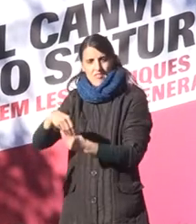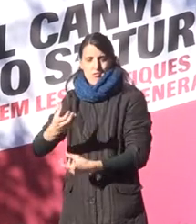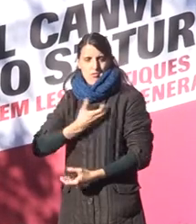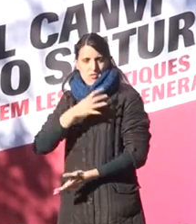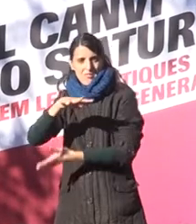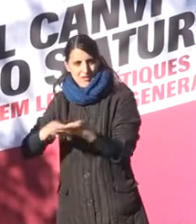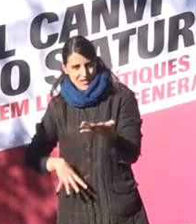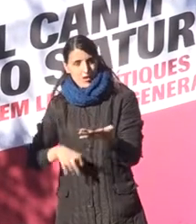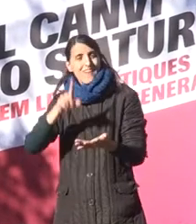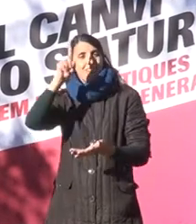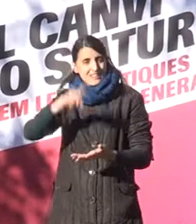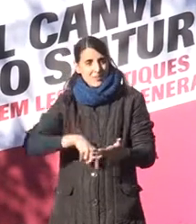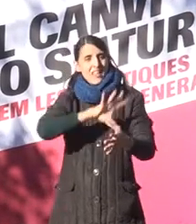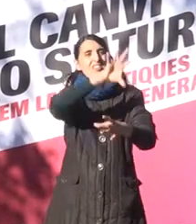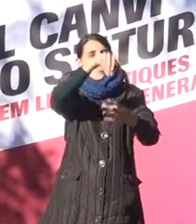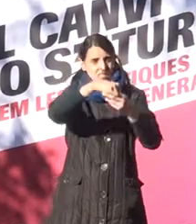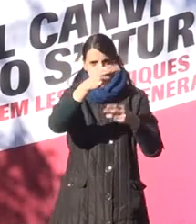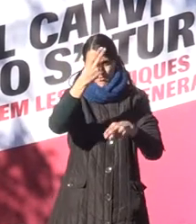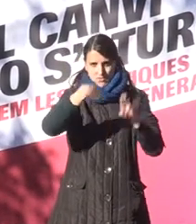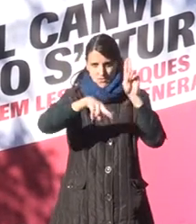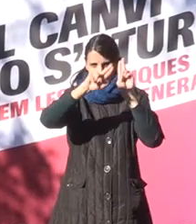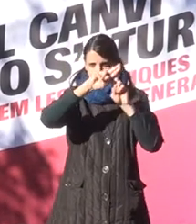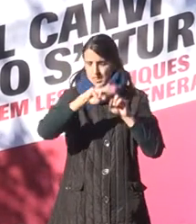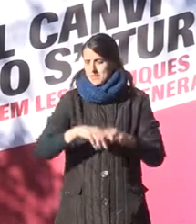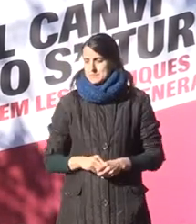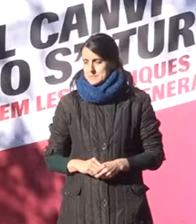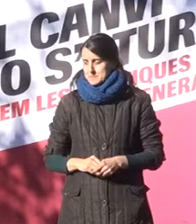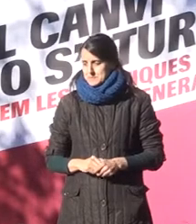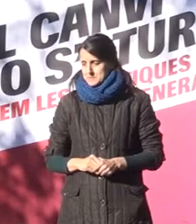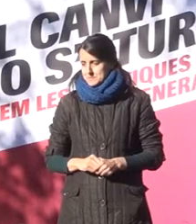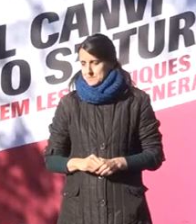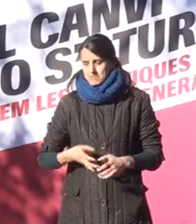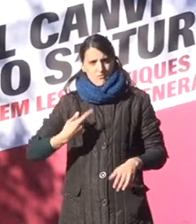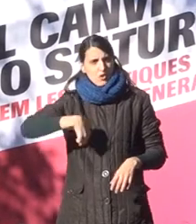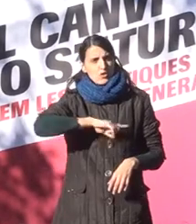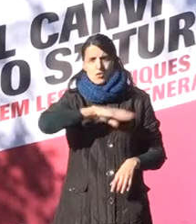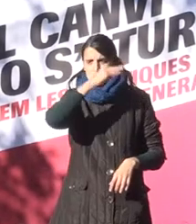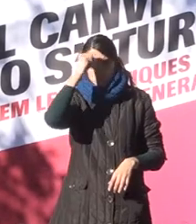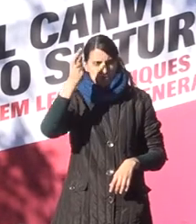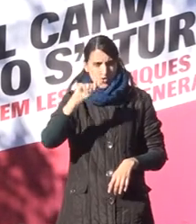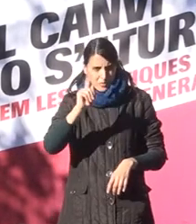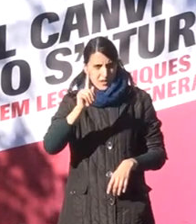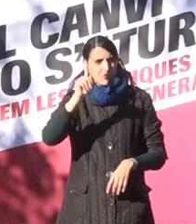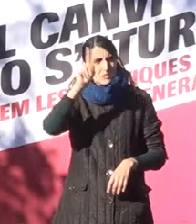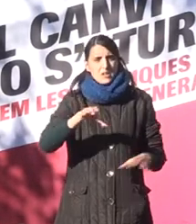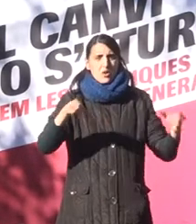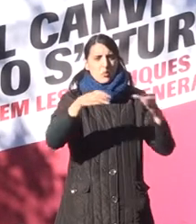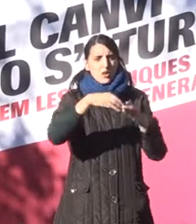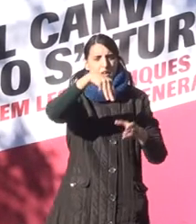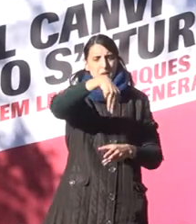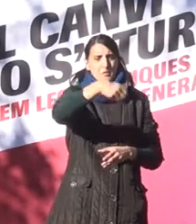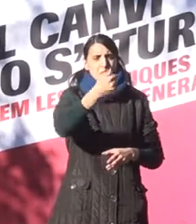y ahora pretendemos también en el parlament de catalunya no nos olvidamos lo que está sucediendo con la comunidad mapuche no nos olvidamos